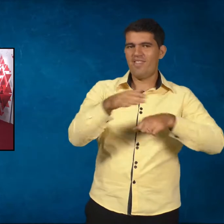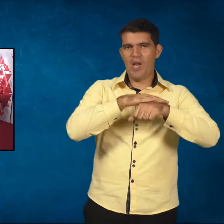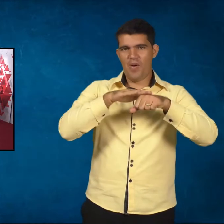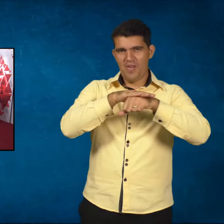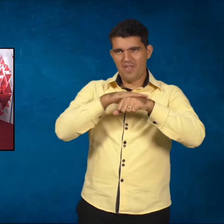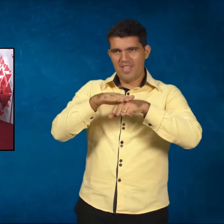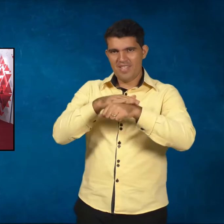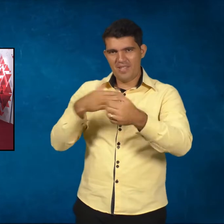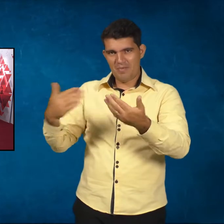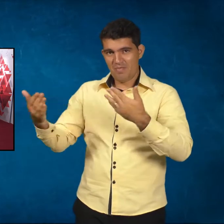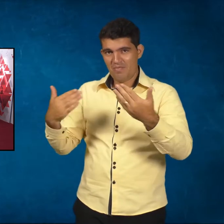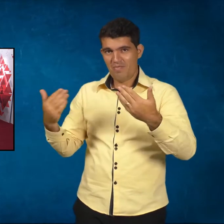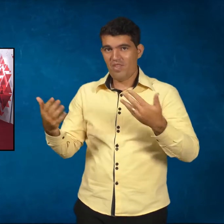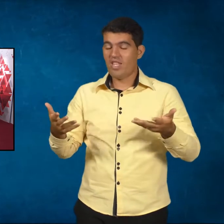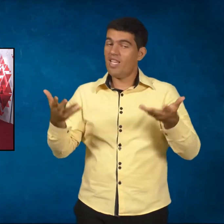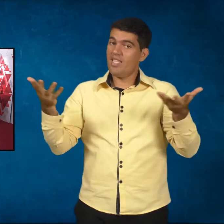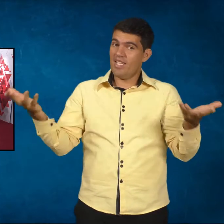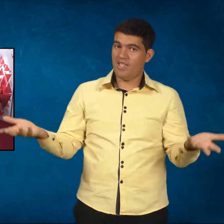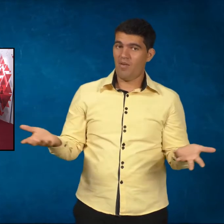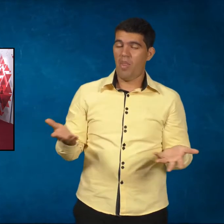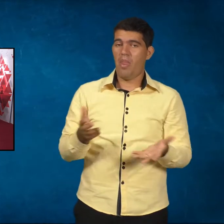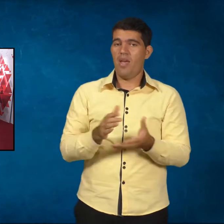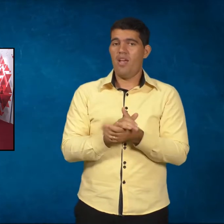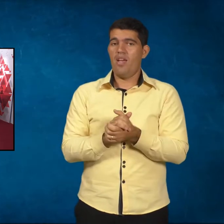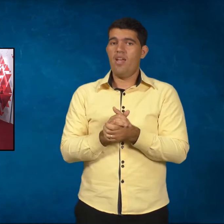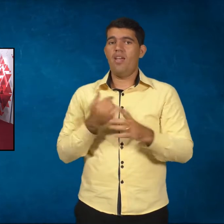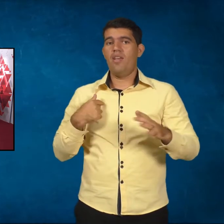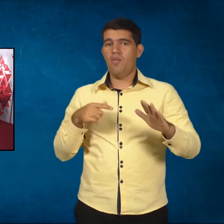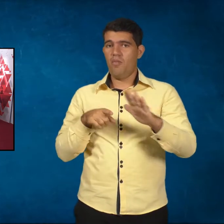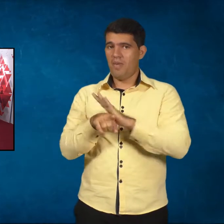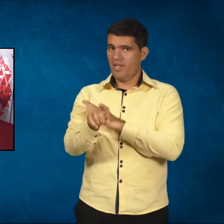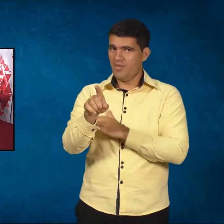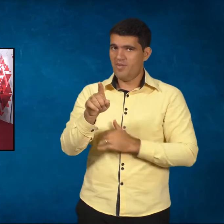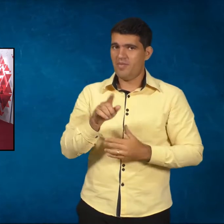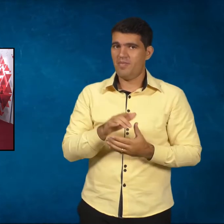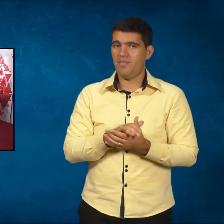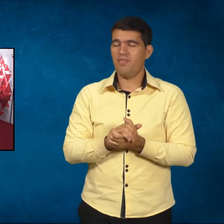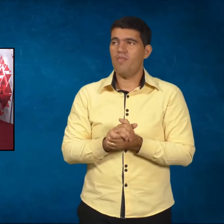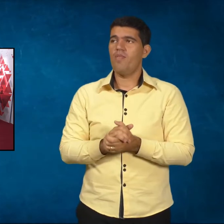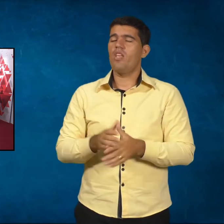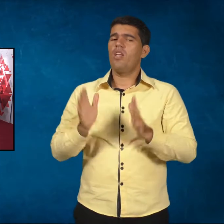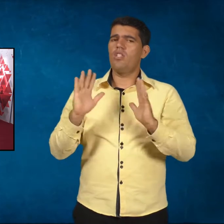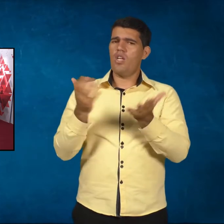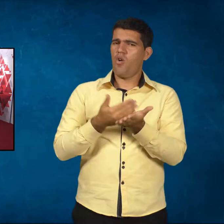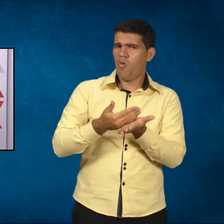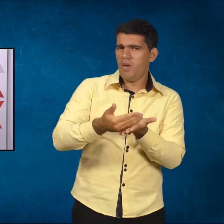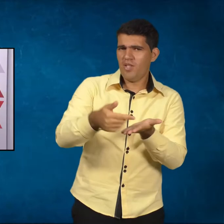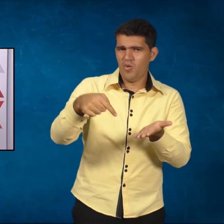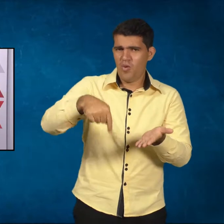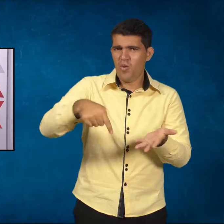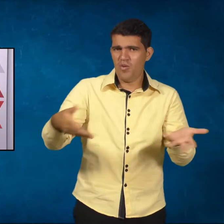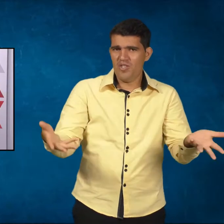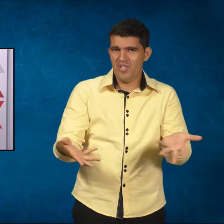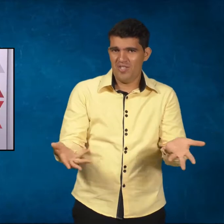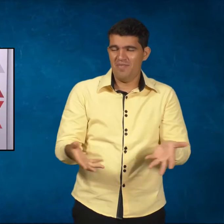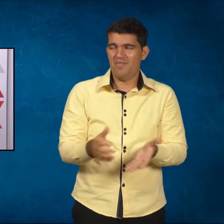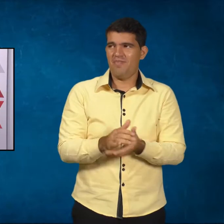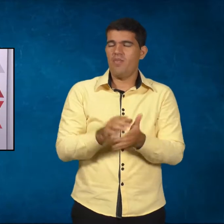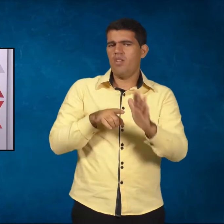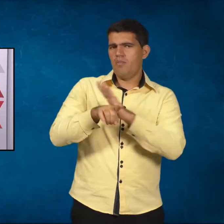a conversa então porque vamos começar com essa pergunta que a gente iniciou o programa